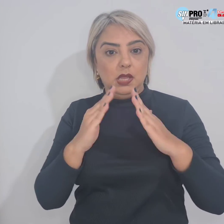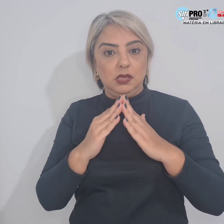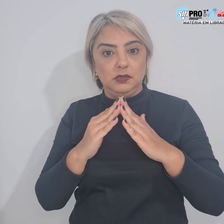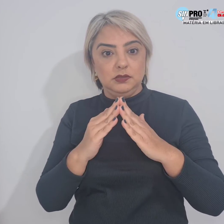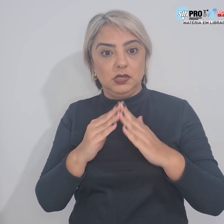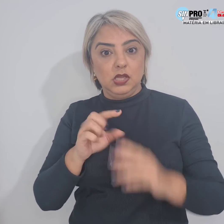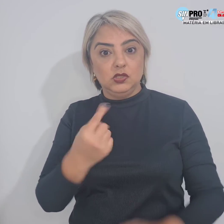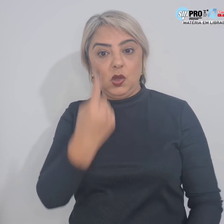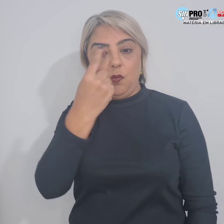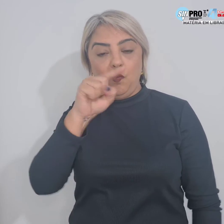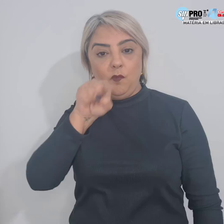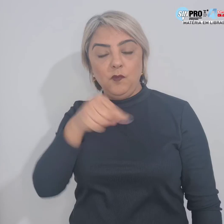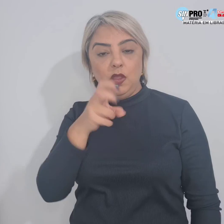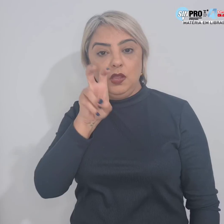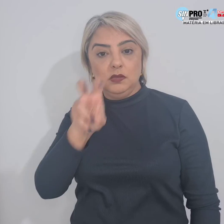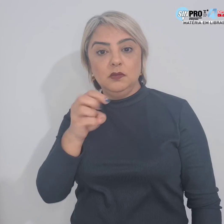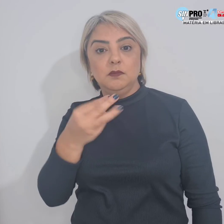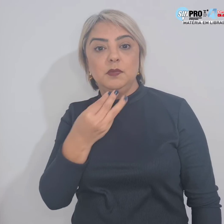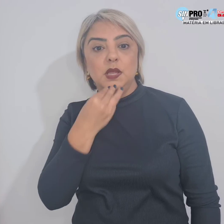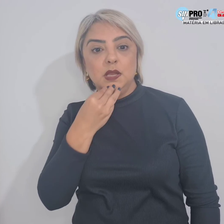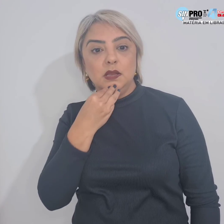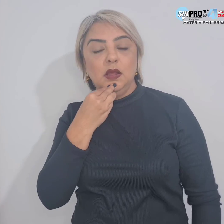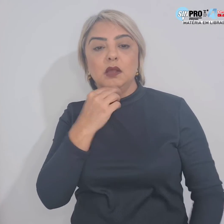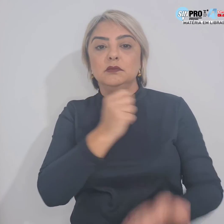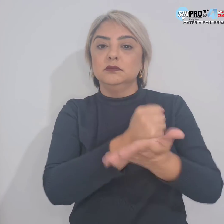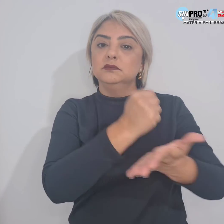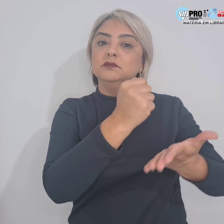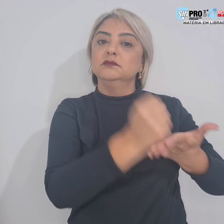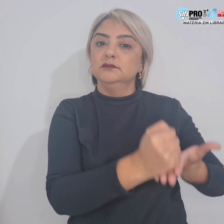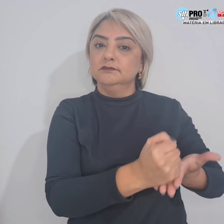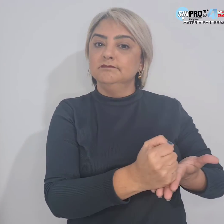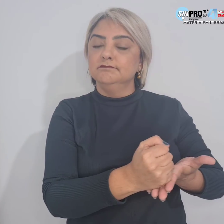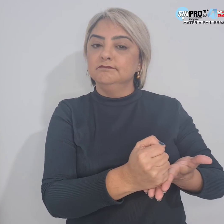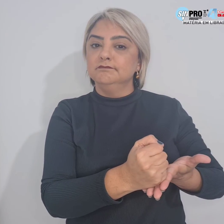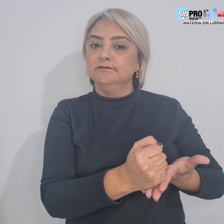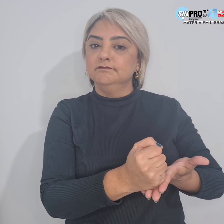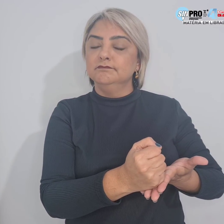e apenas 1,5 milhão com registro na carteira de trabalho.